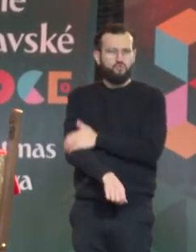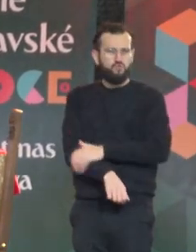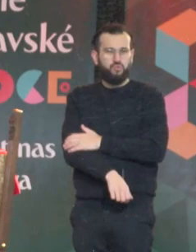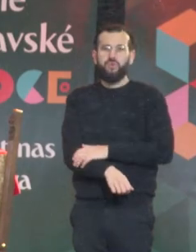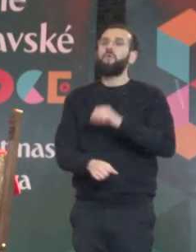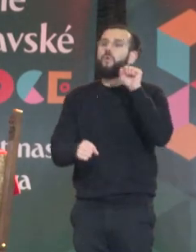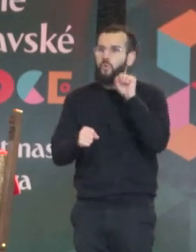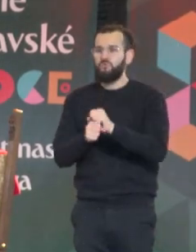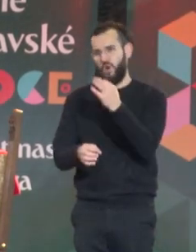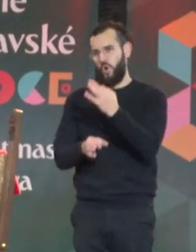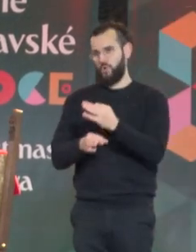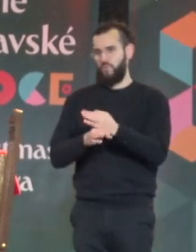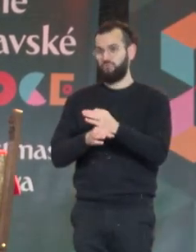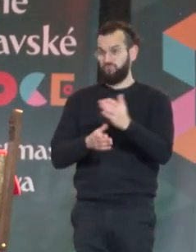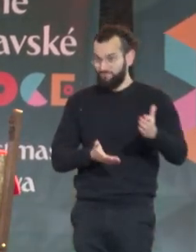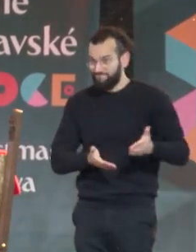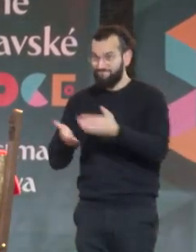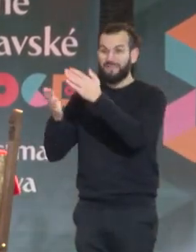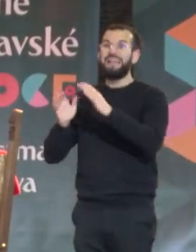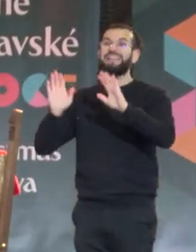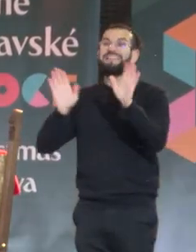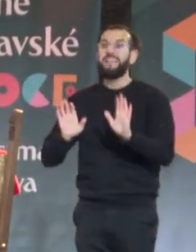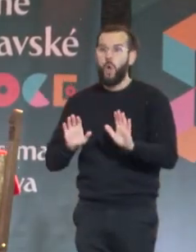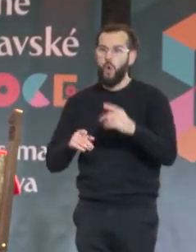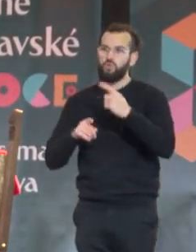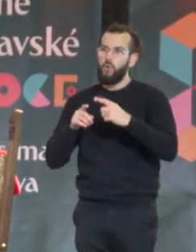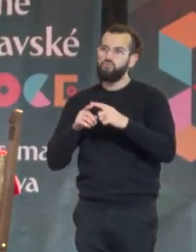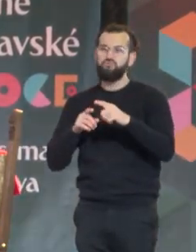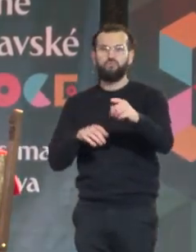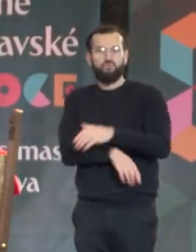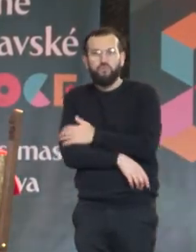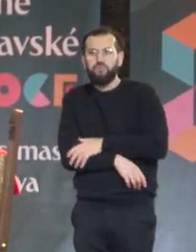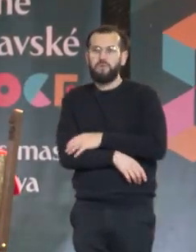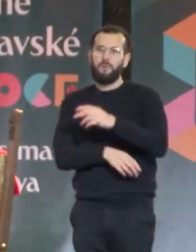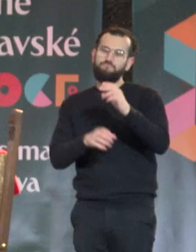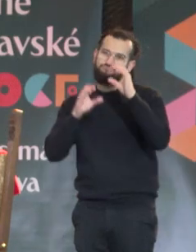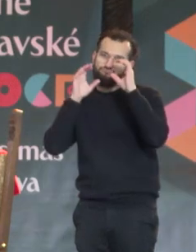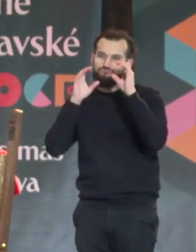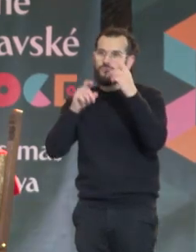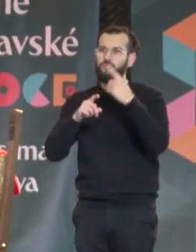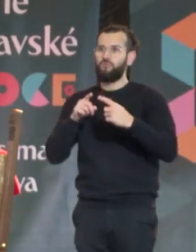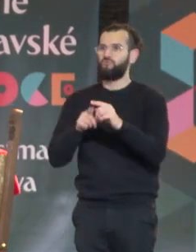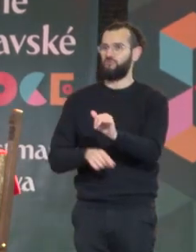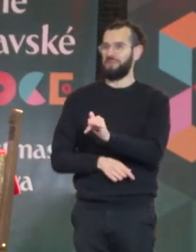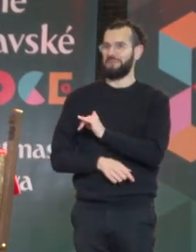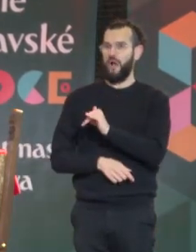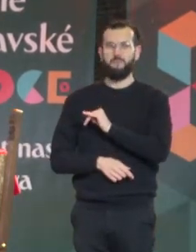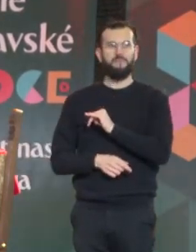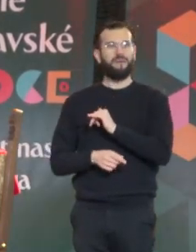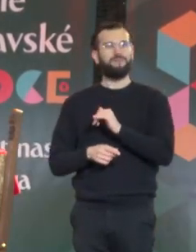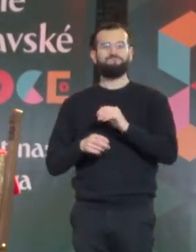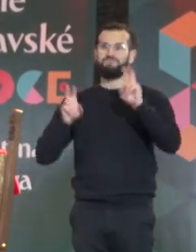tak určite neváhajte a zajdite si do kina trochu sa tam zohriať a preniesť sa ešte viac do tej